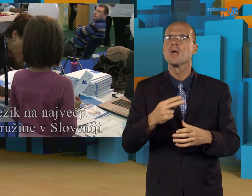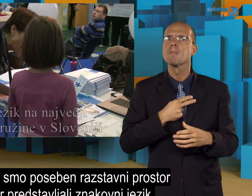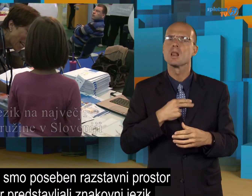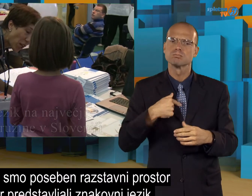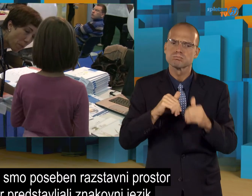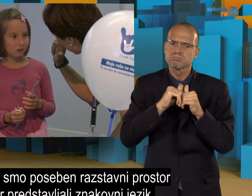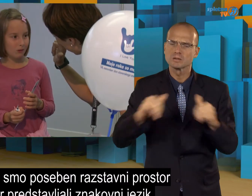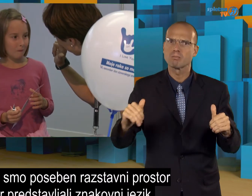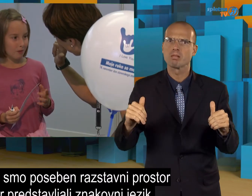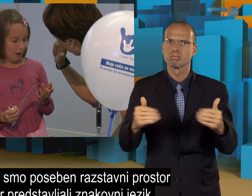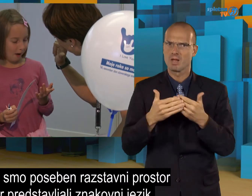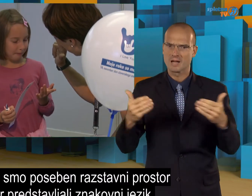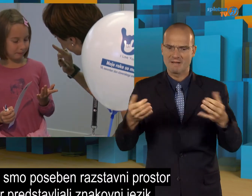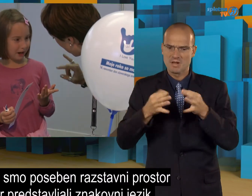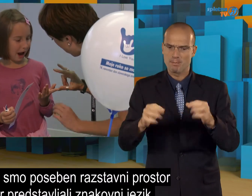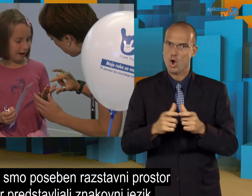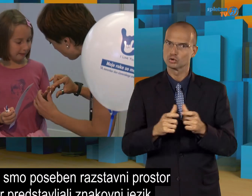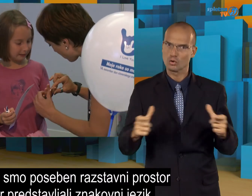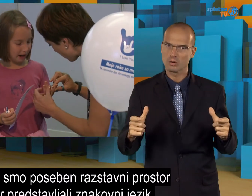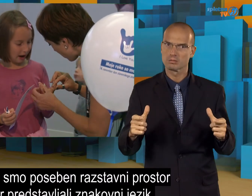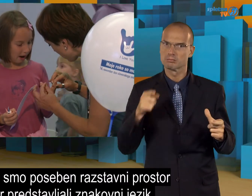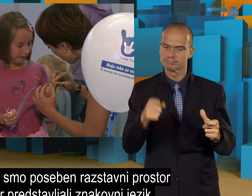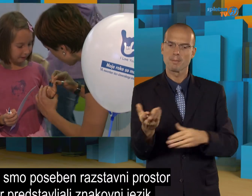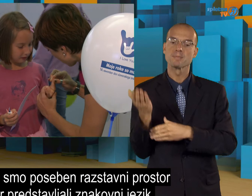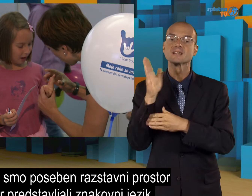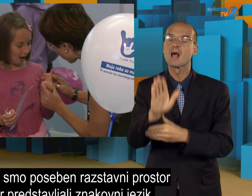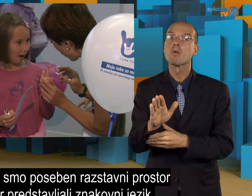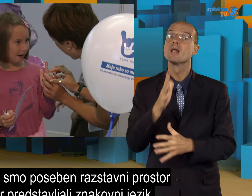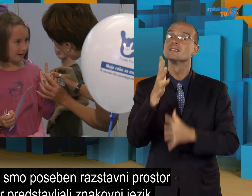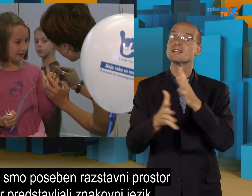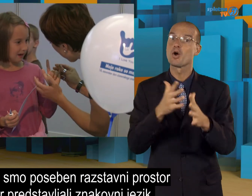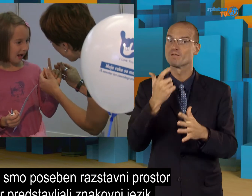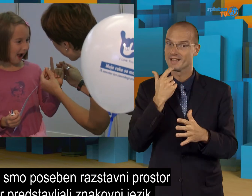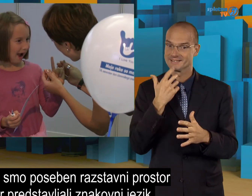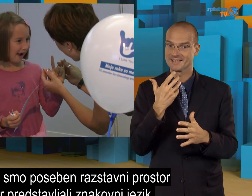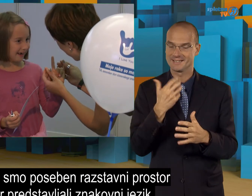Imeli smo poseben razstavni prostor ter predstavljali znakovni jezik.